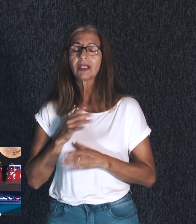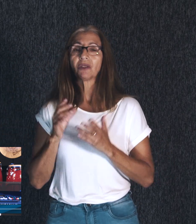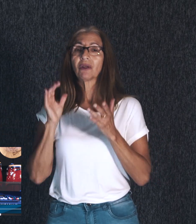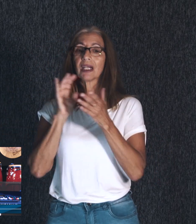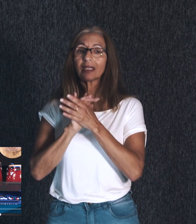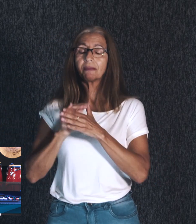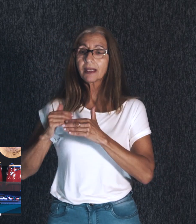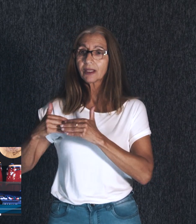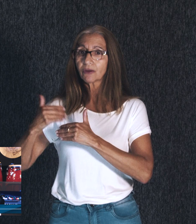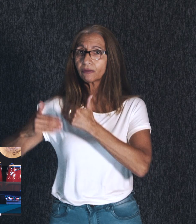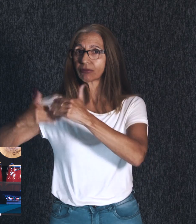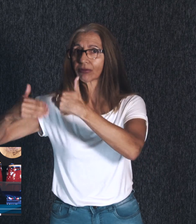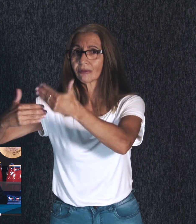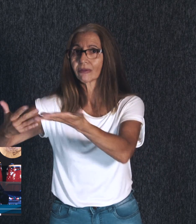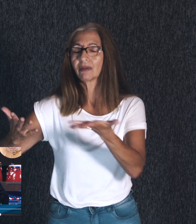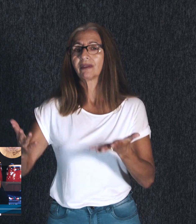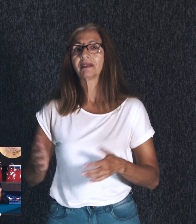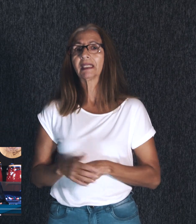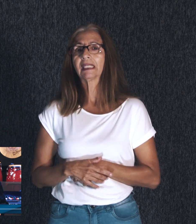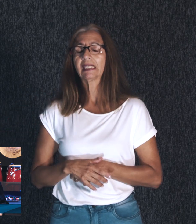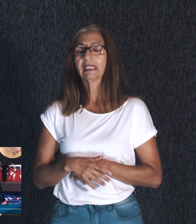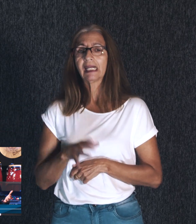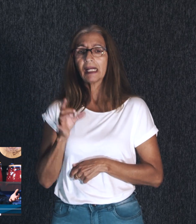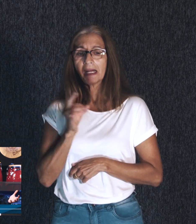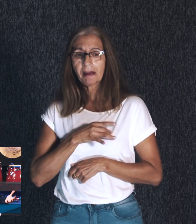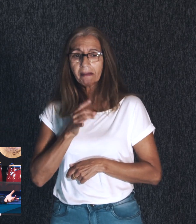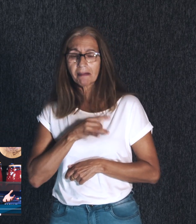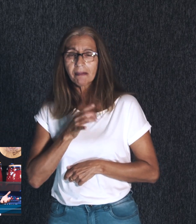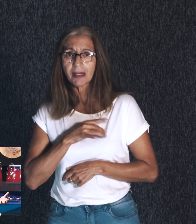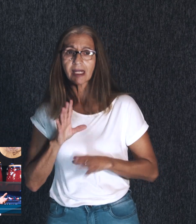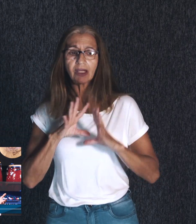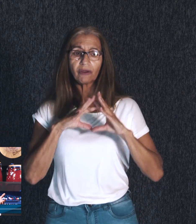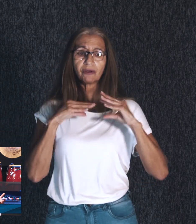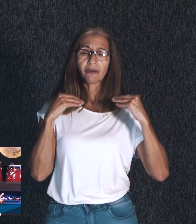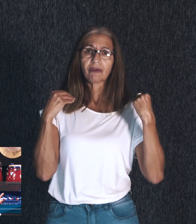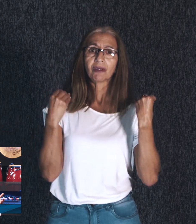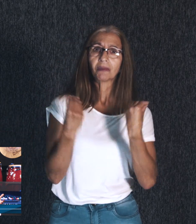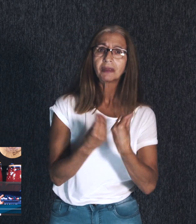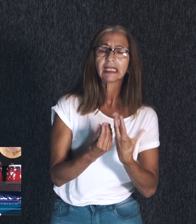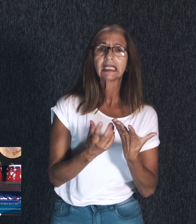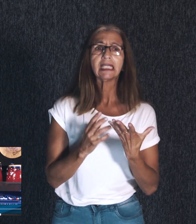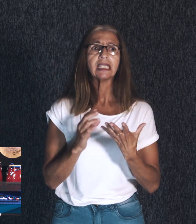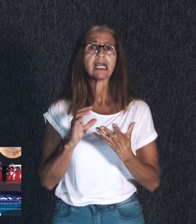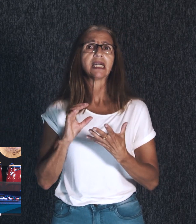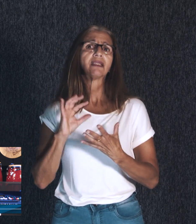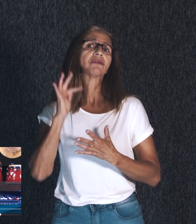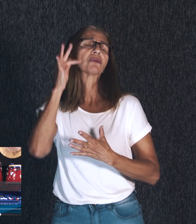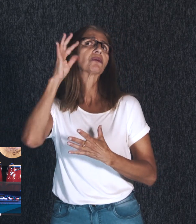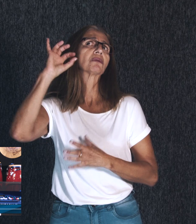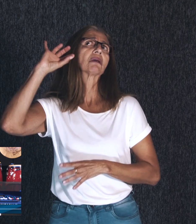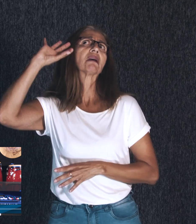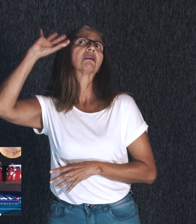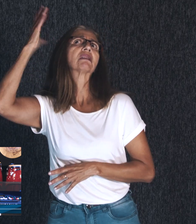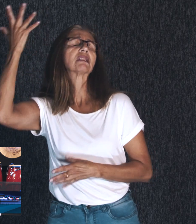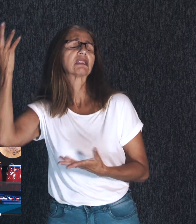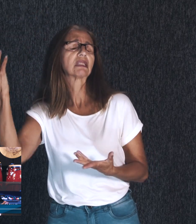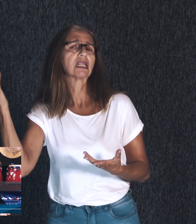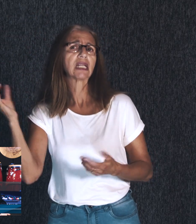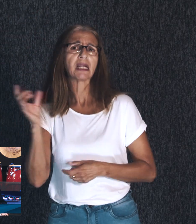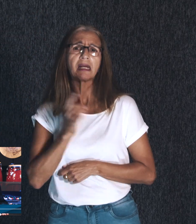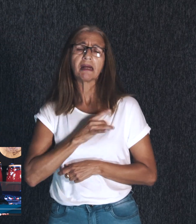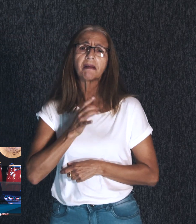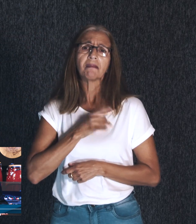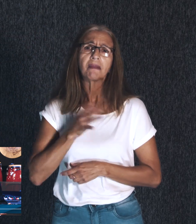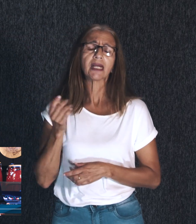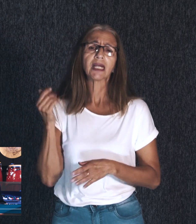com medo de avançar em relação à sua família, ao seu trabalho, sua empresa, a